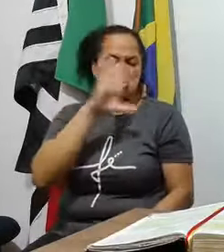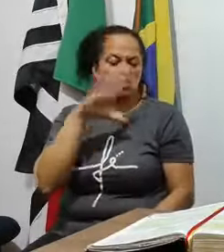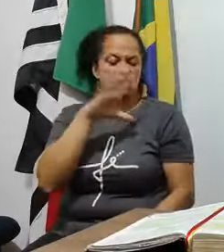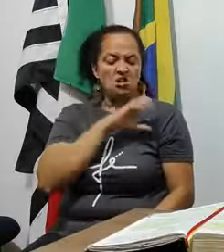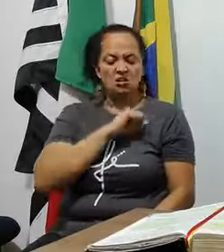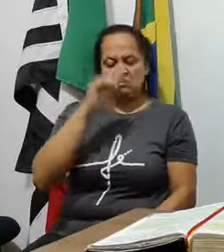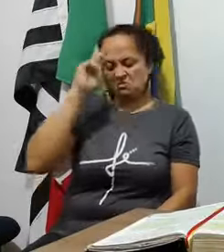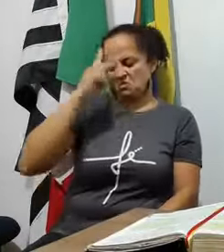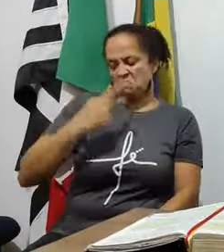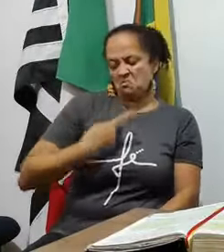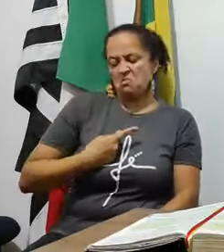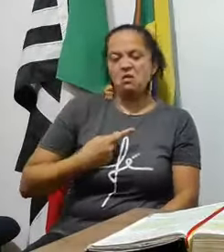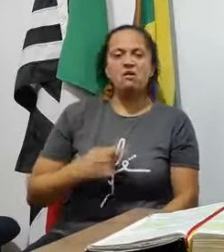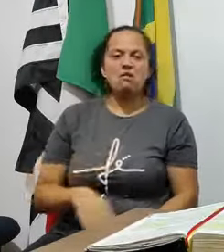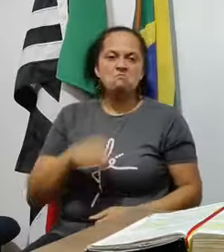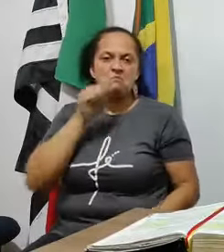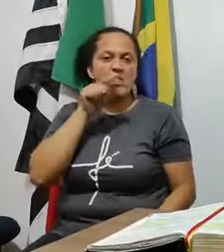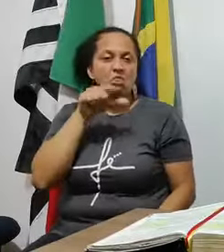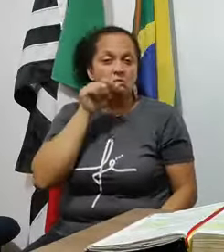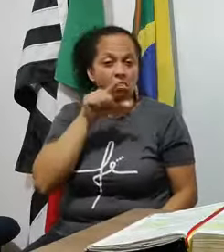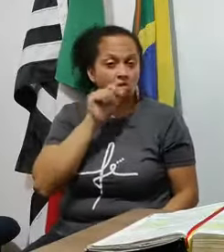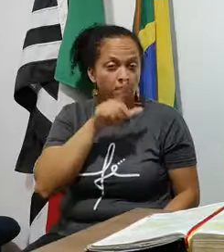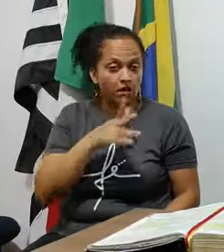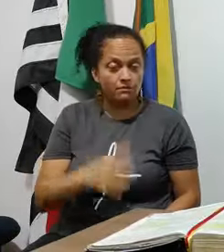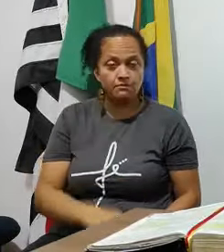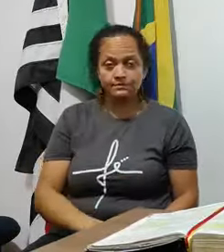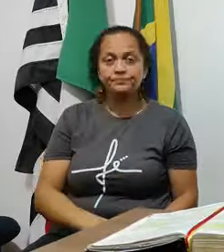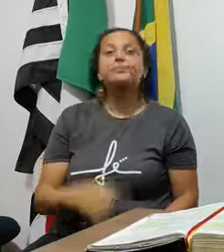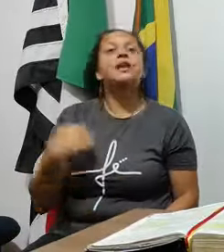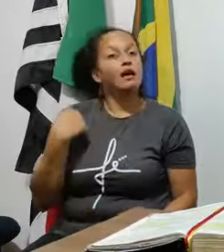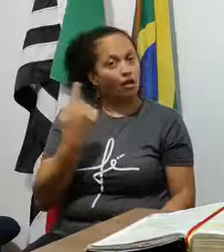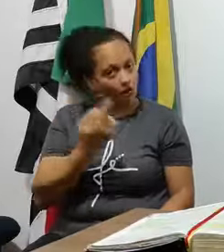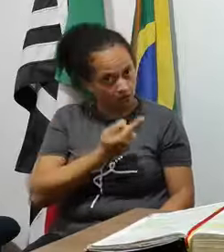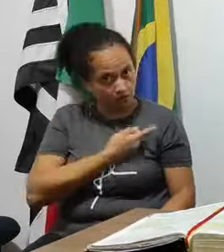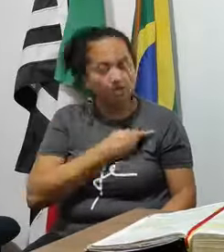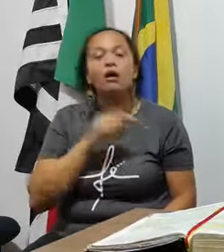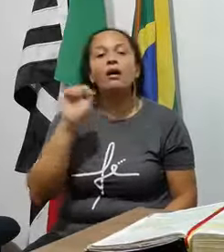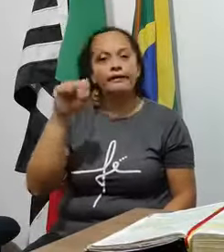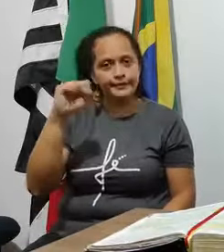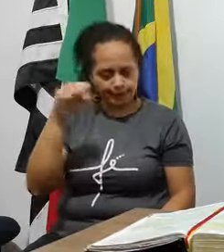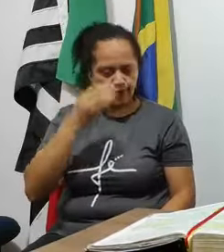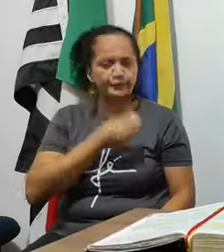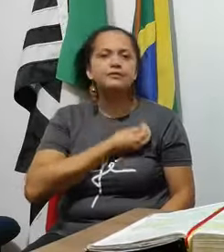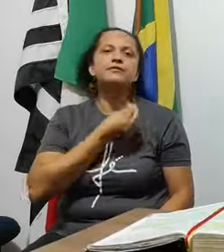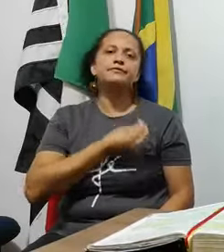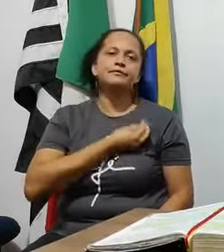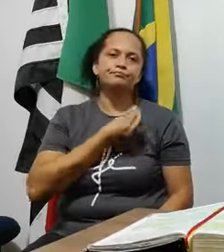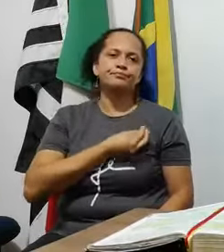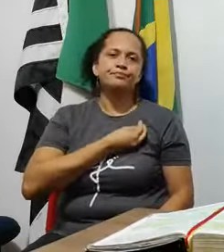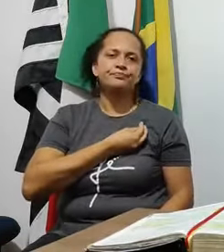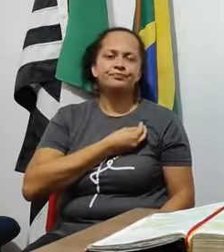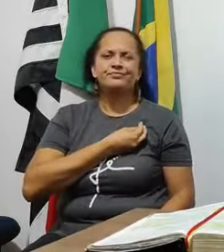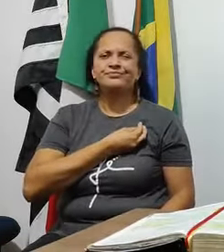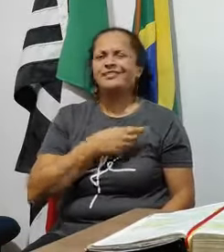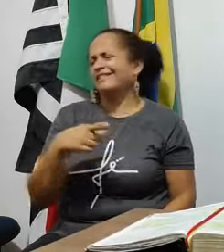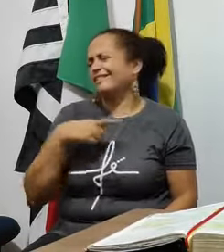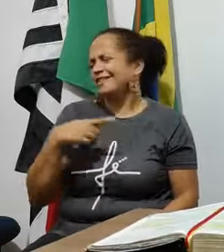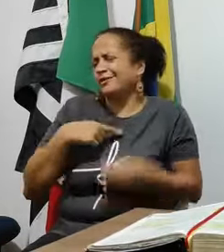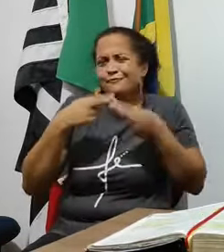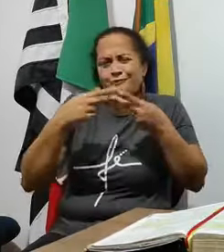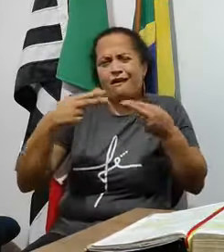mesmo, blasfemadores, né? E nós estamos enfrentando esses momentos,